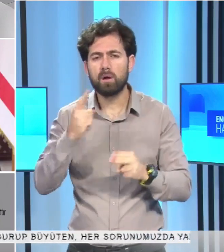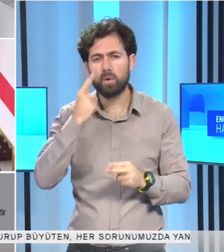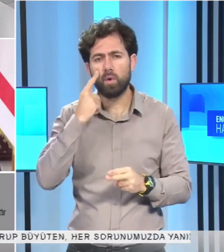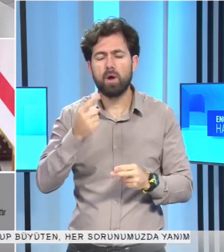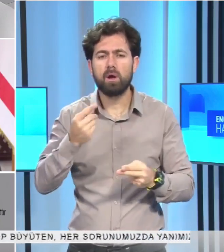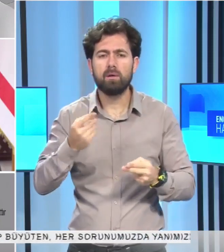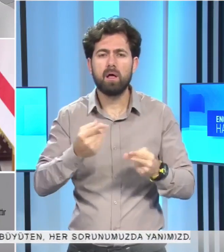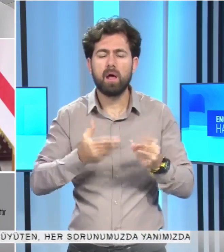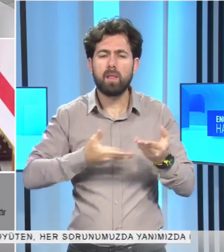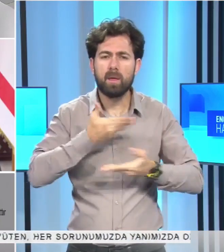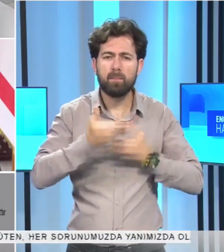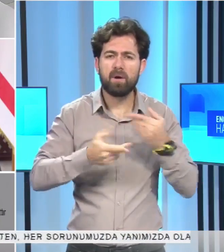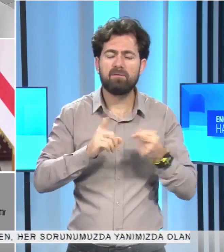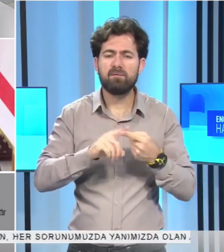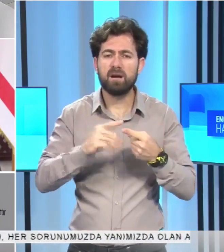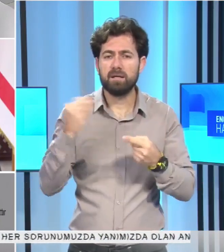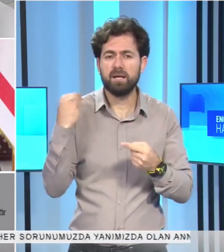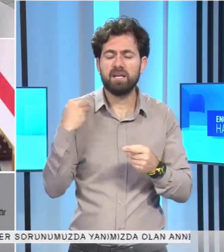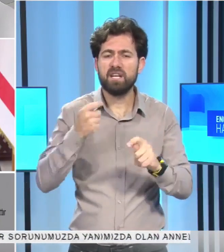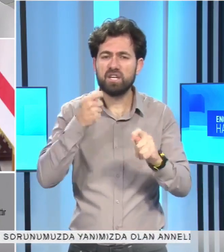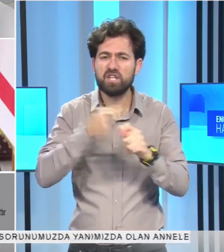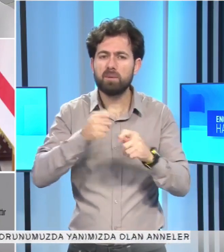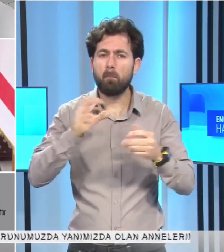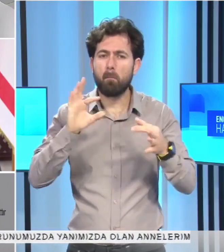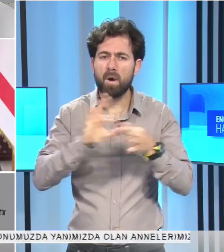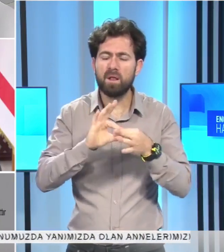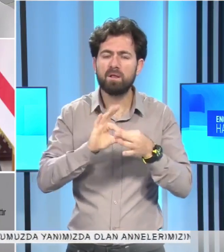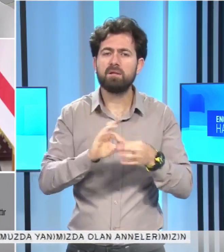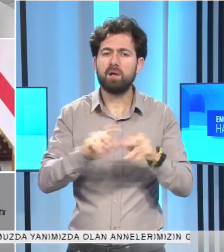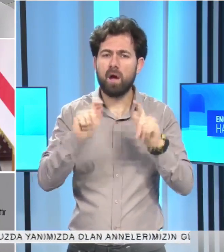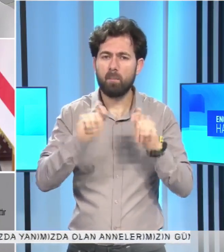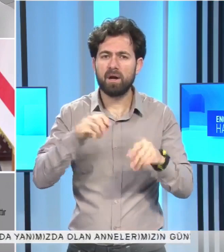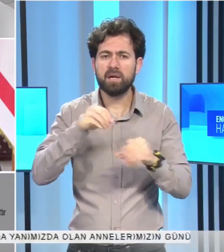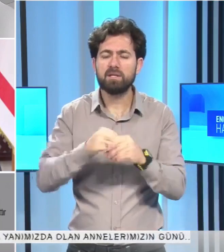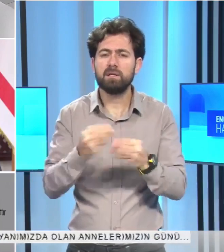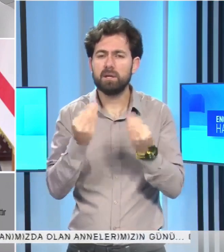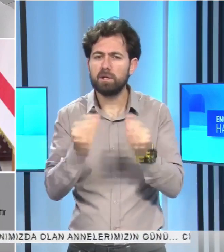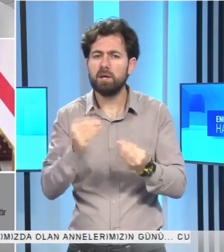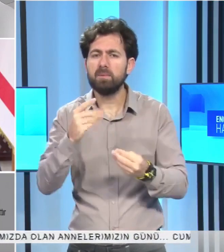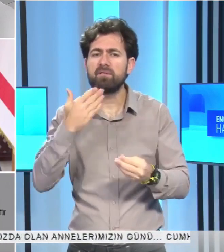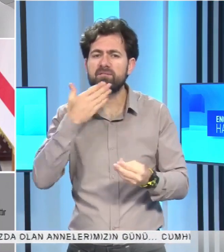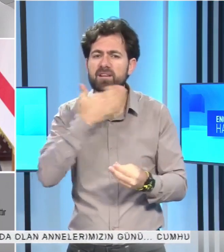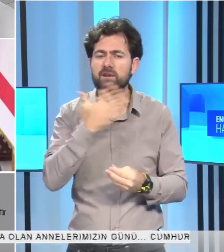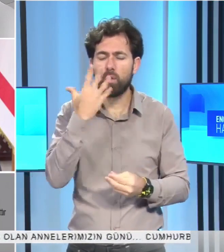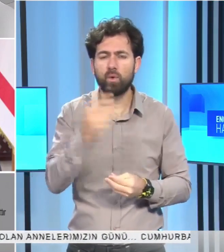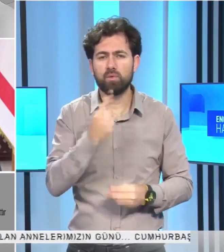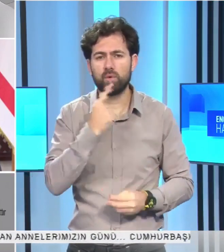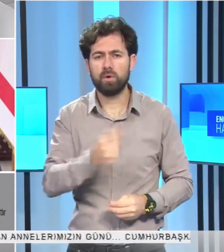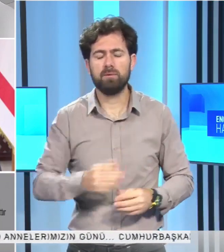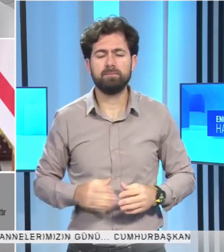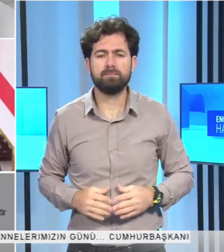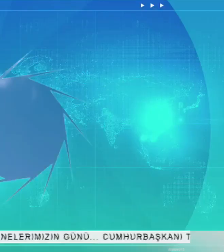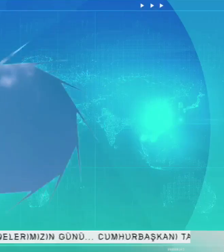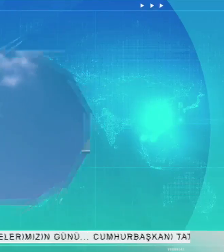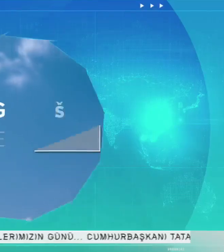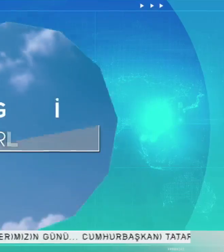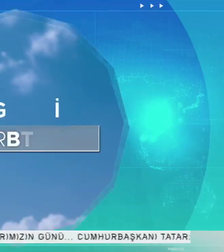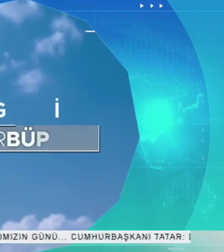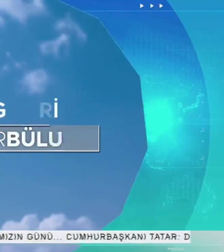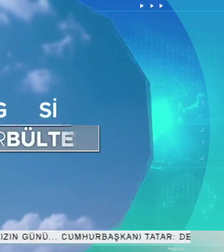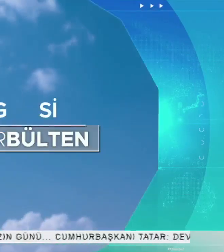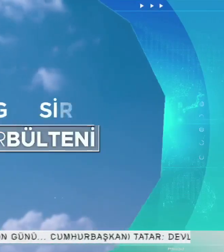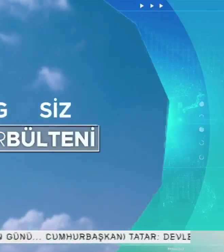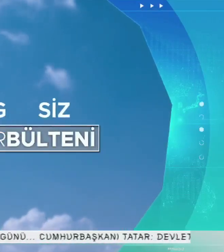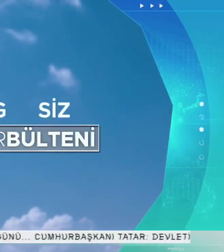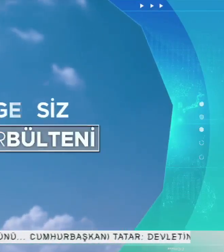arenada tanıtmak ve yeni iş bağlantıları kurmak için iyi bir fırsat olduğunu söyledi.